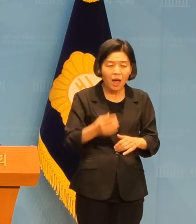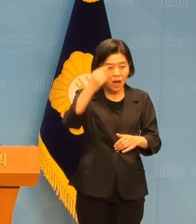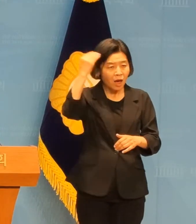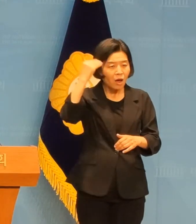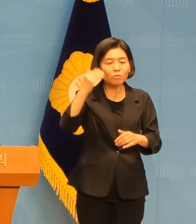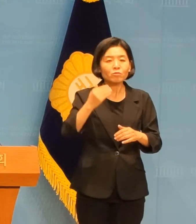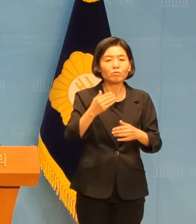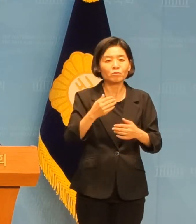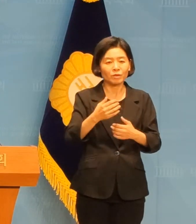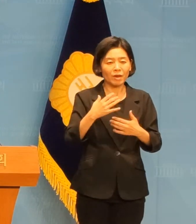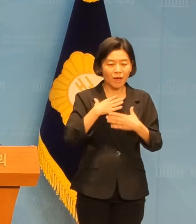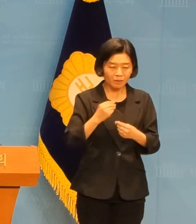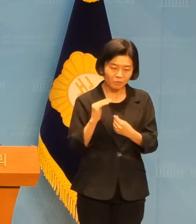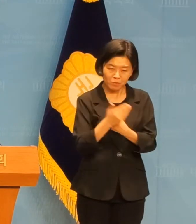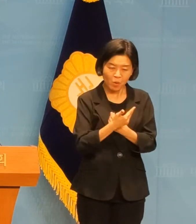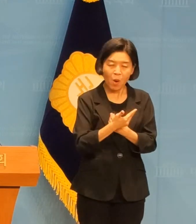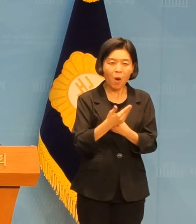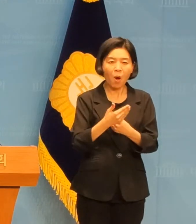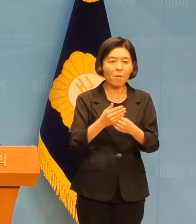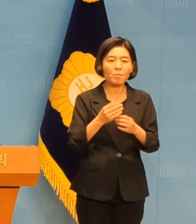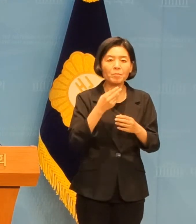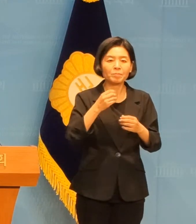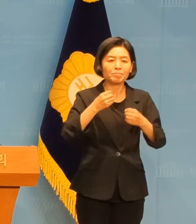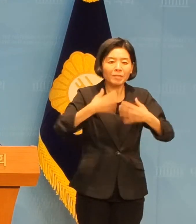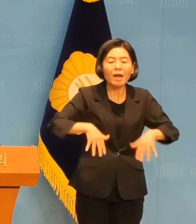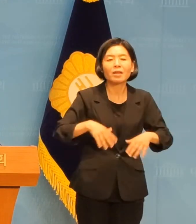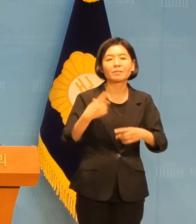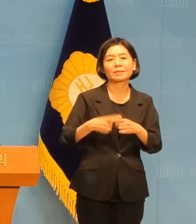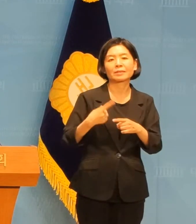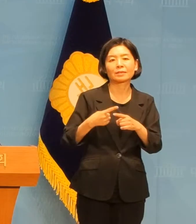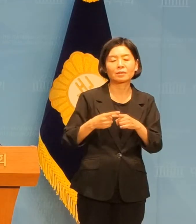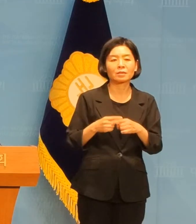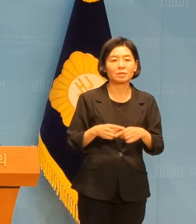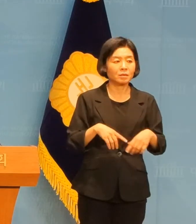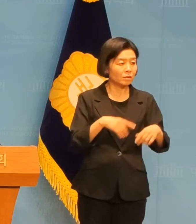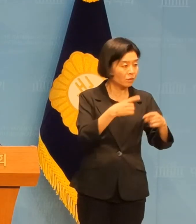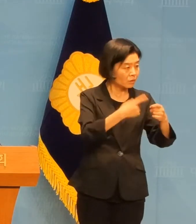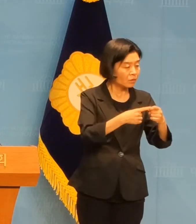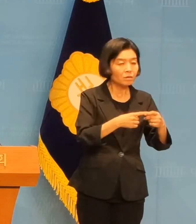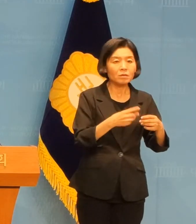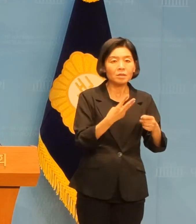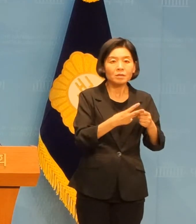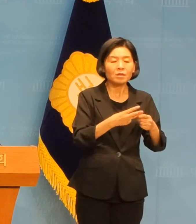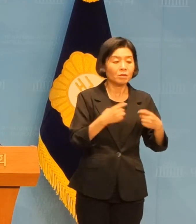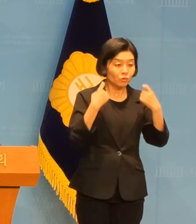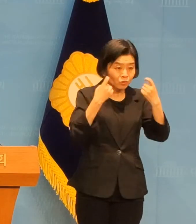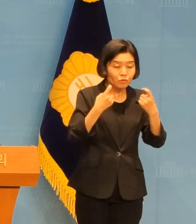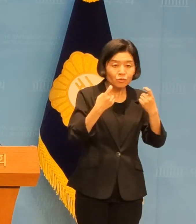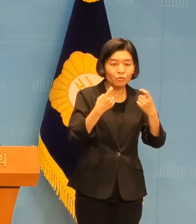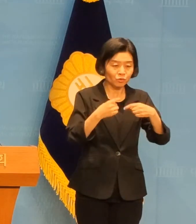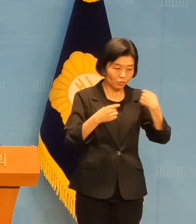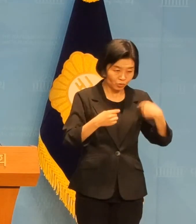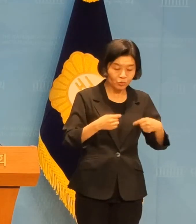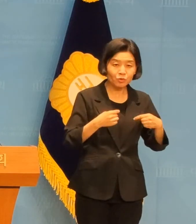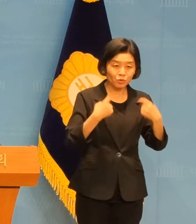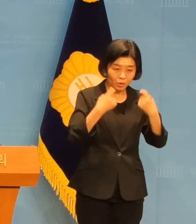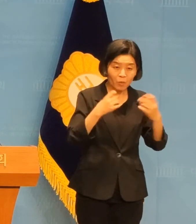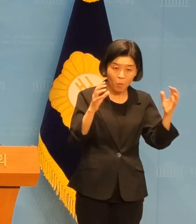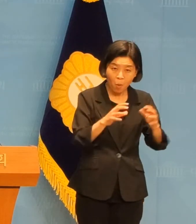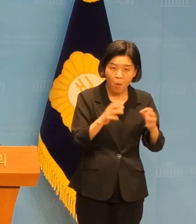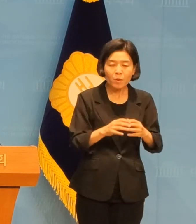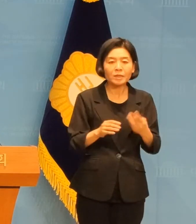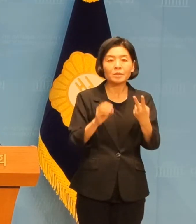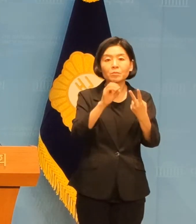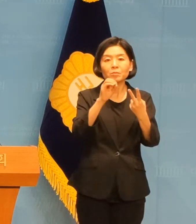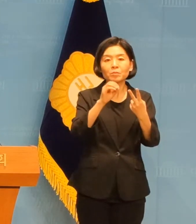일입니다. 셋째, 중국인 관광객을 모집한 여행사는 2%의 중국인이 관광객